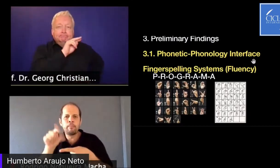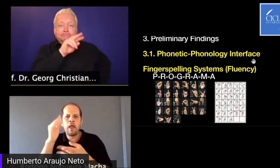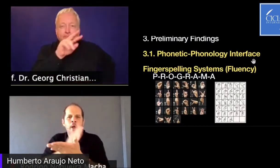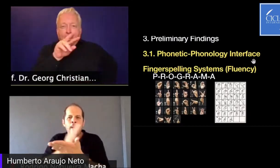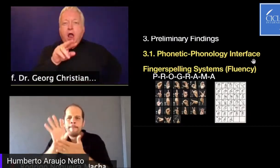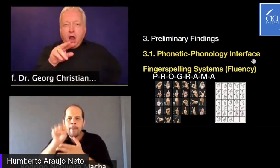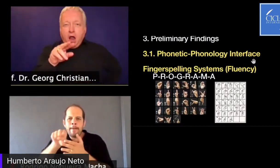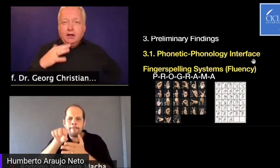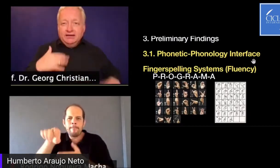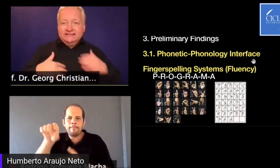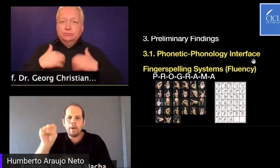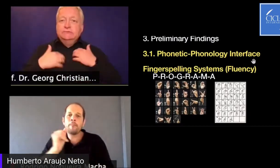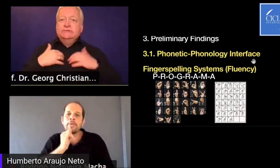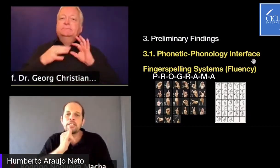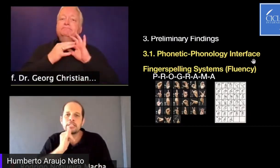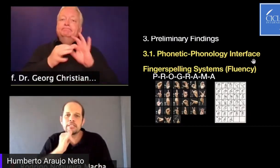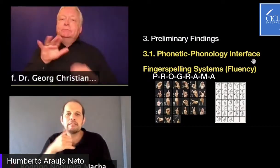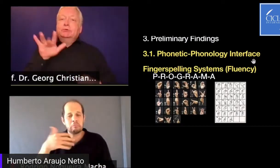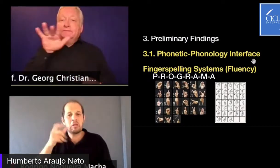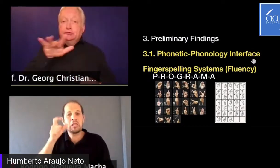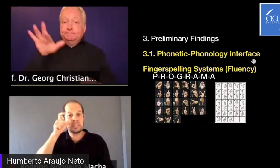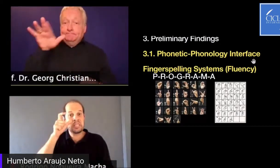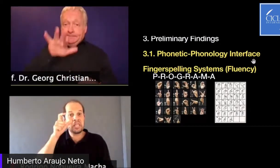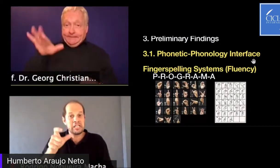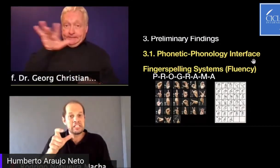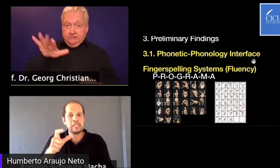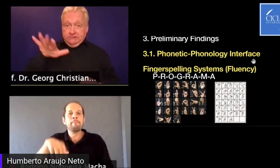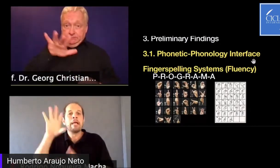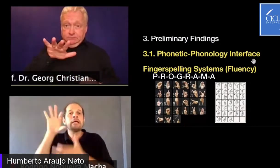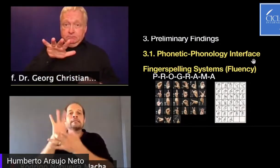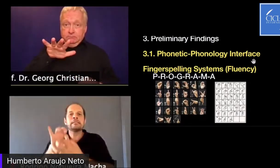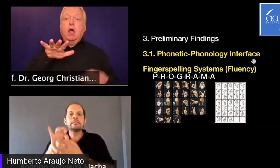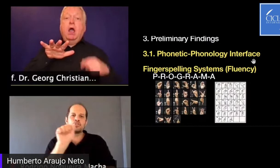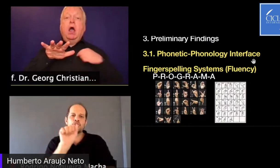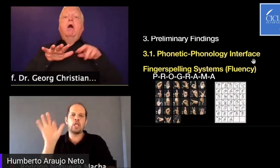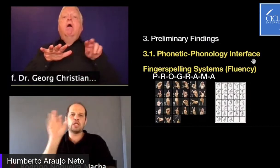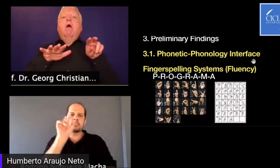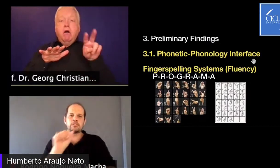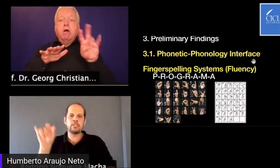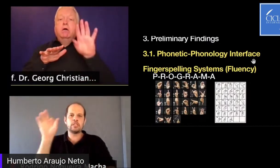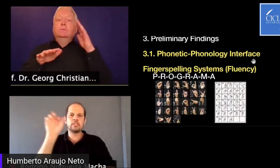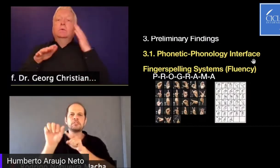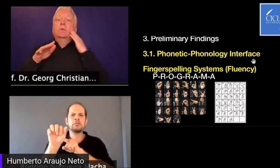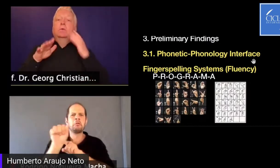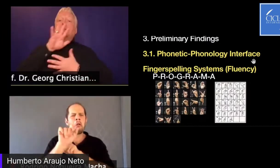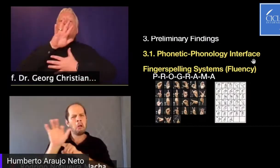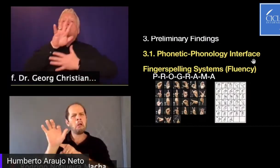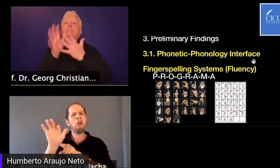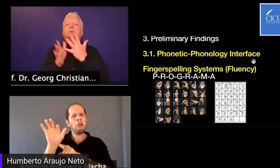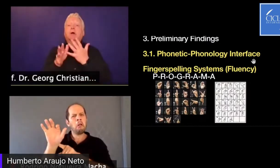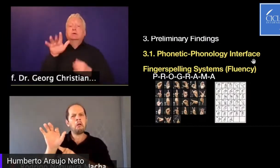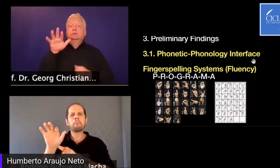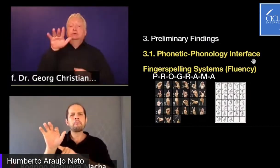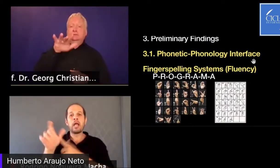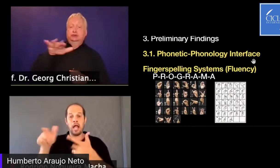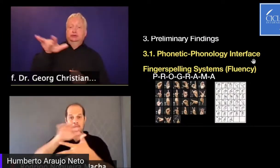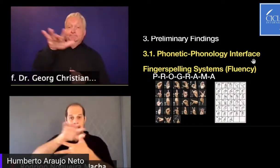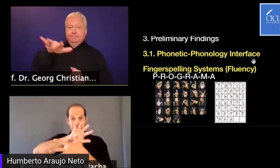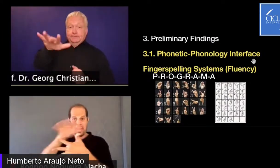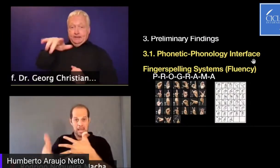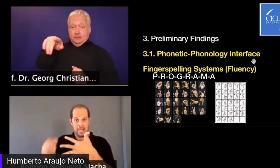fonético-fonológicos aparecendo nesses dados. Uma questão bastante interessante que eu vi, por exemplo, diz respeito à